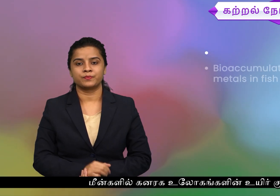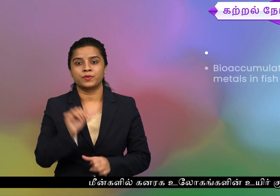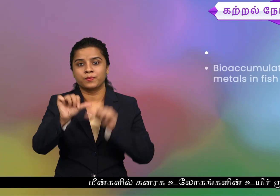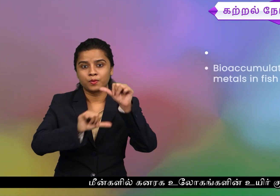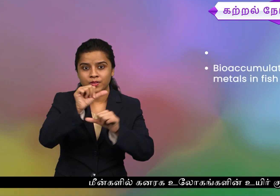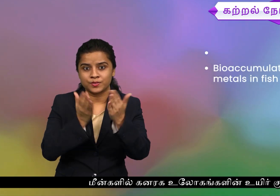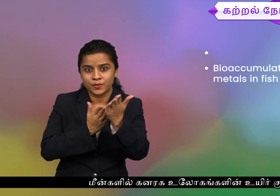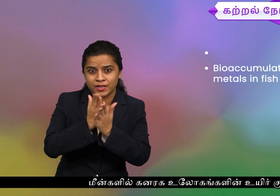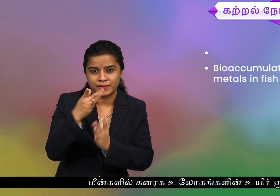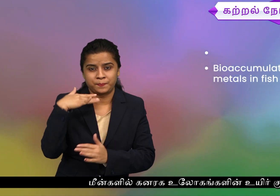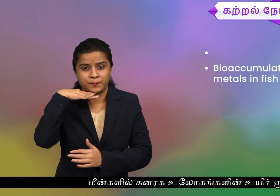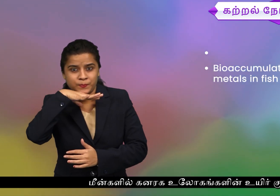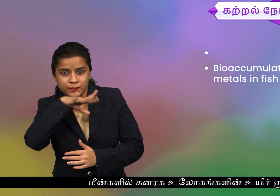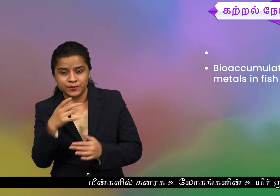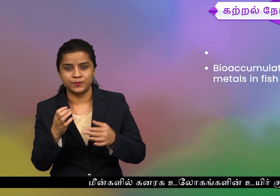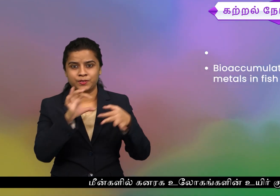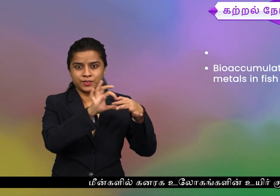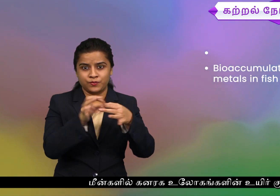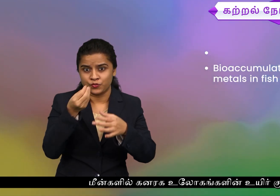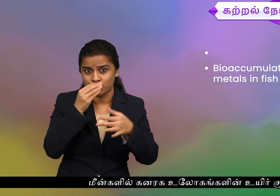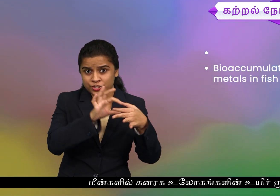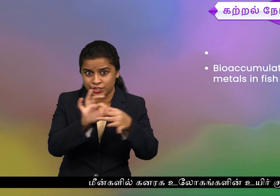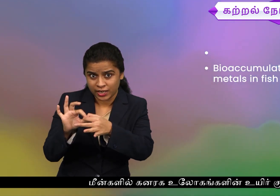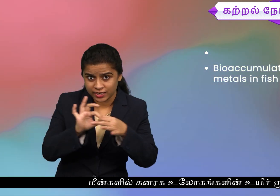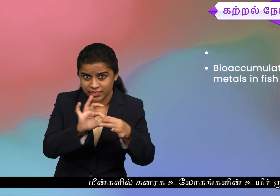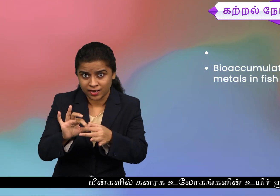மீன்களில் கனரக உலோகங்களின் உயிர்க்குவிப்பு,